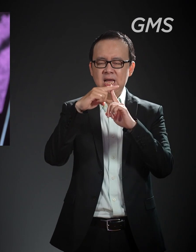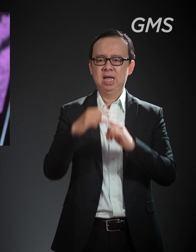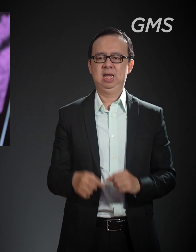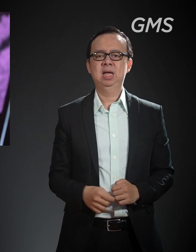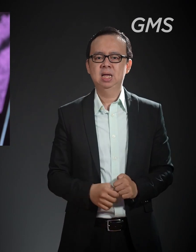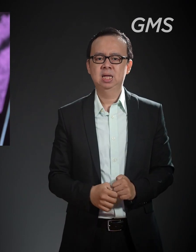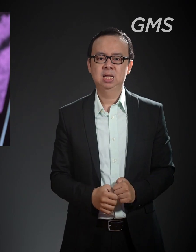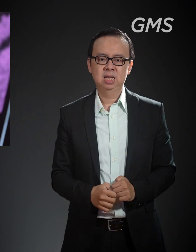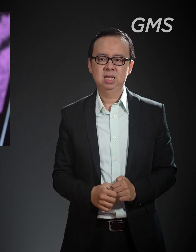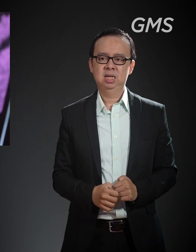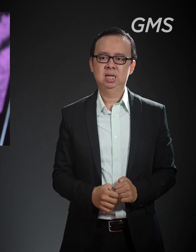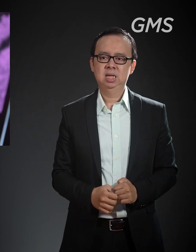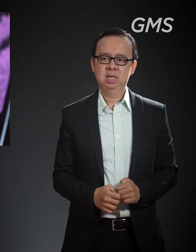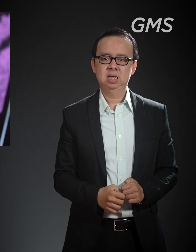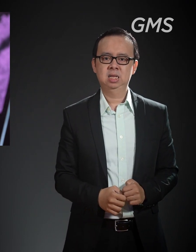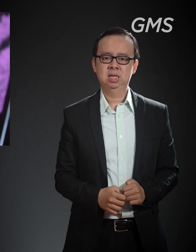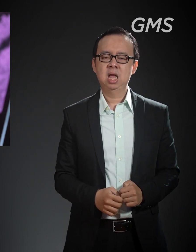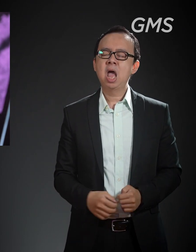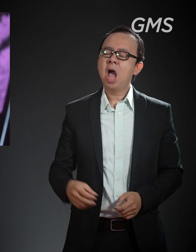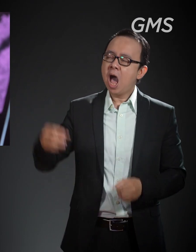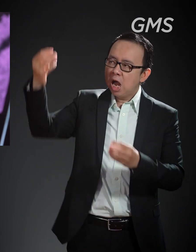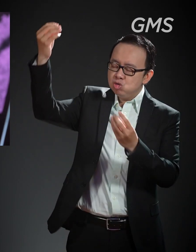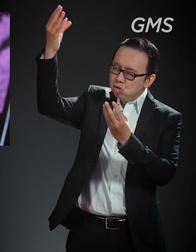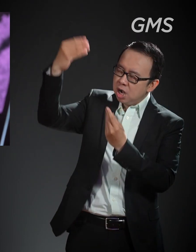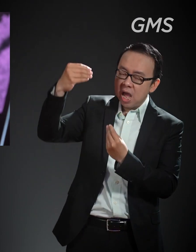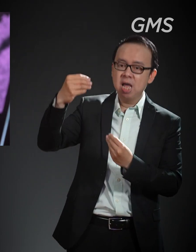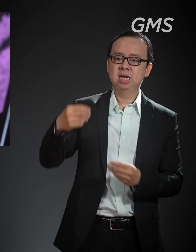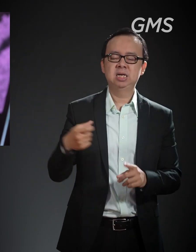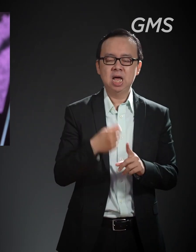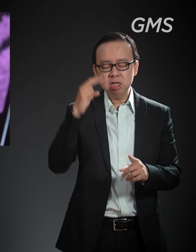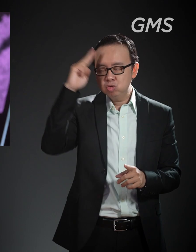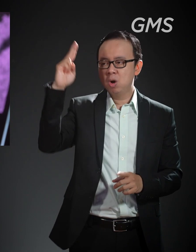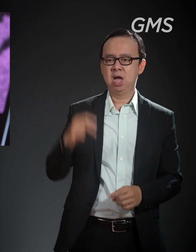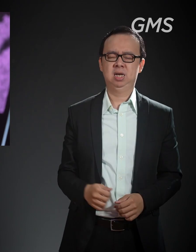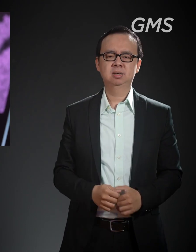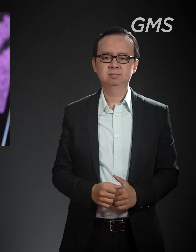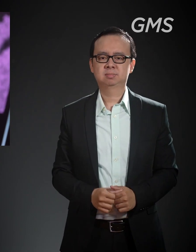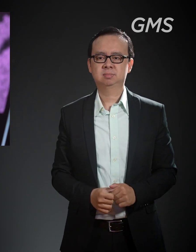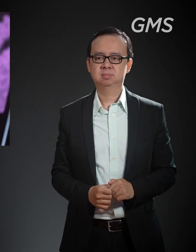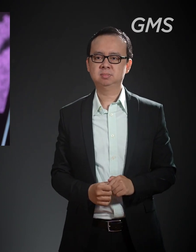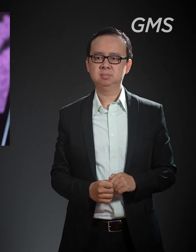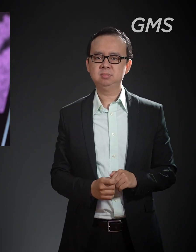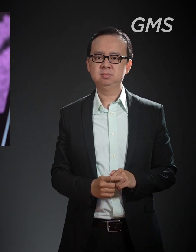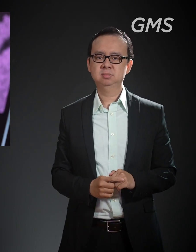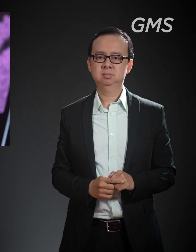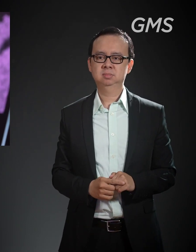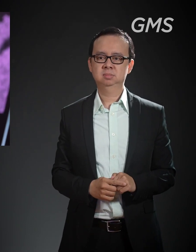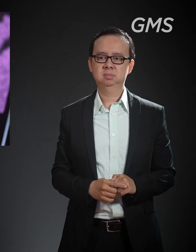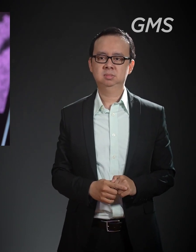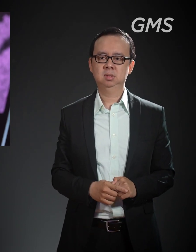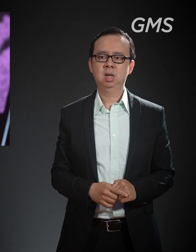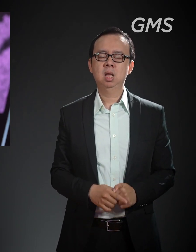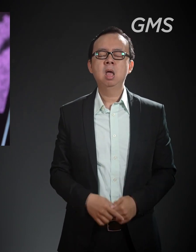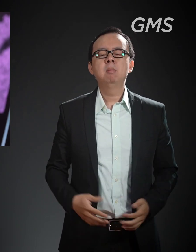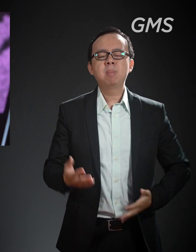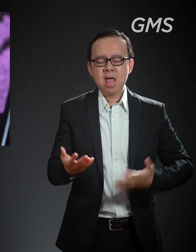itu ya Tuhan Yesus, sehingga kami tidak pernah dilewatkan untuk terlibat dalam pekerjaan Tuhan yang besar di akhir zaman ini. Pelayanan pada